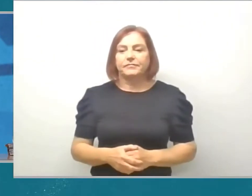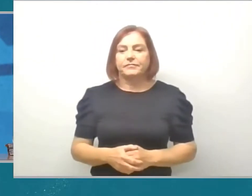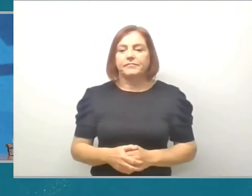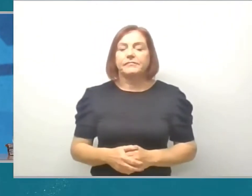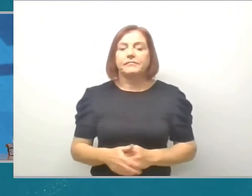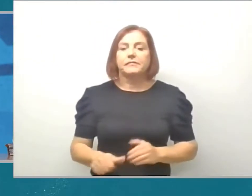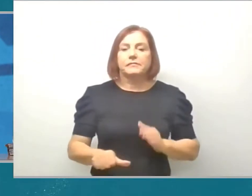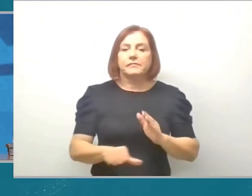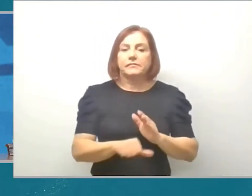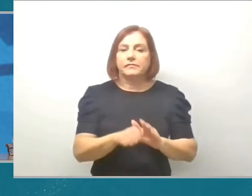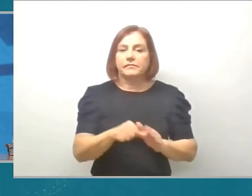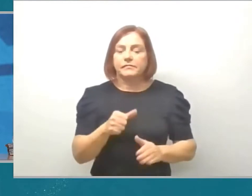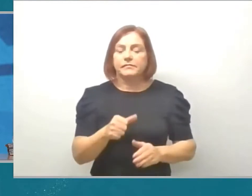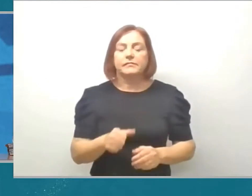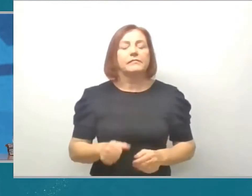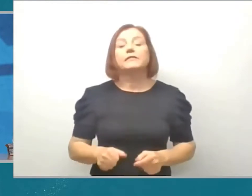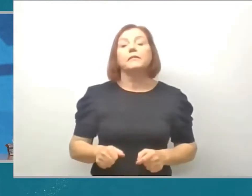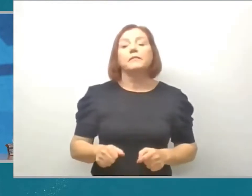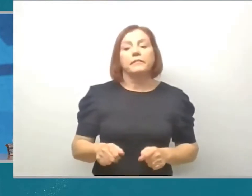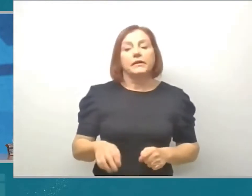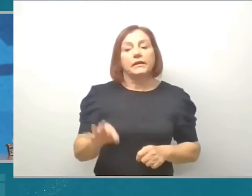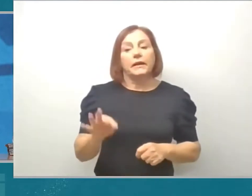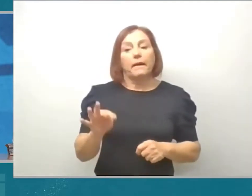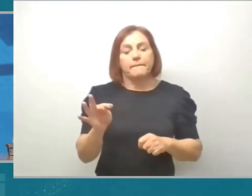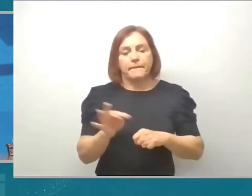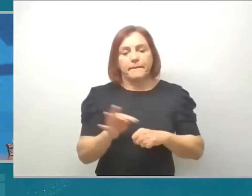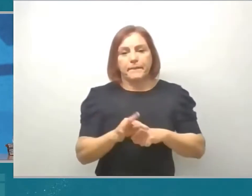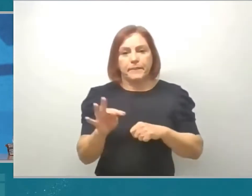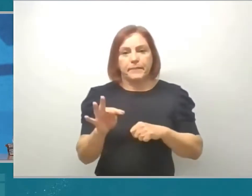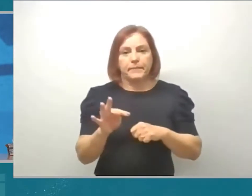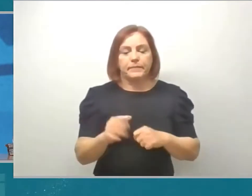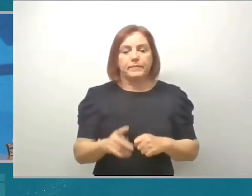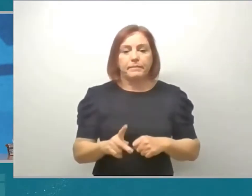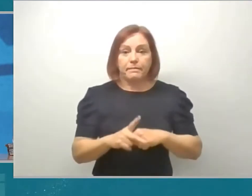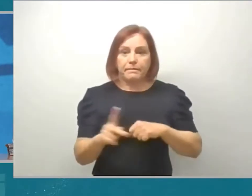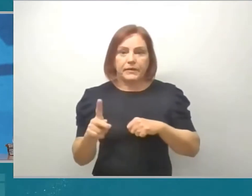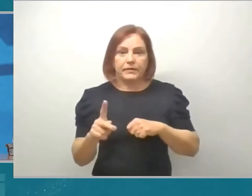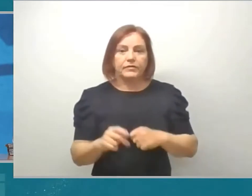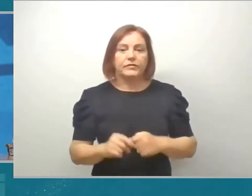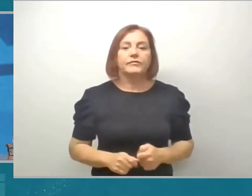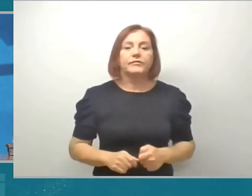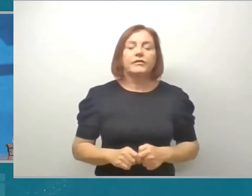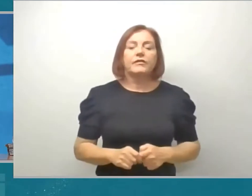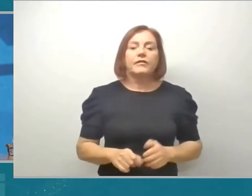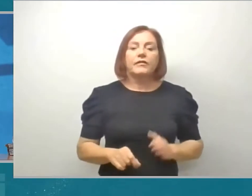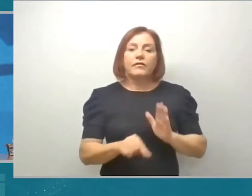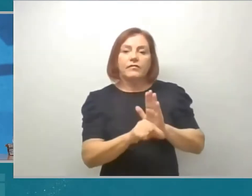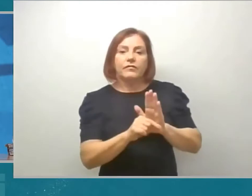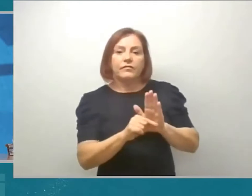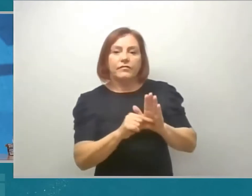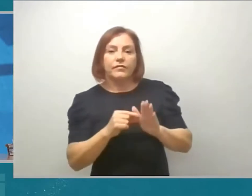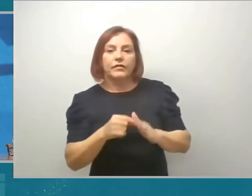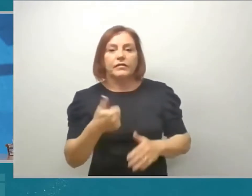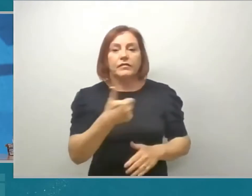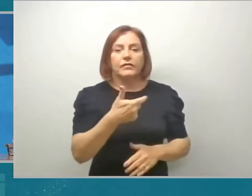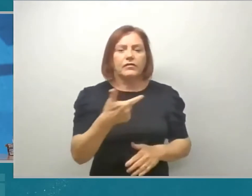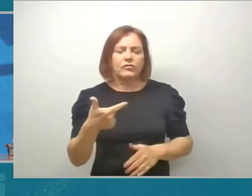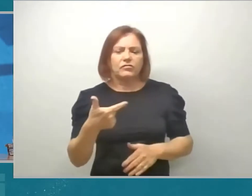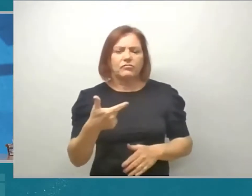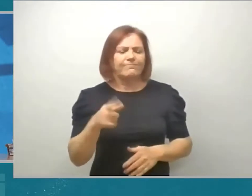12. Amados, não estranheis o fogo ardente que surge no meio de